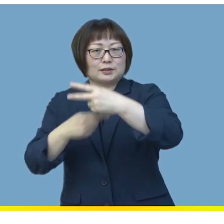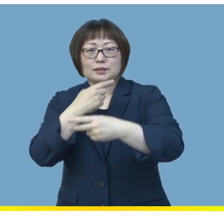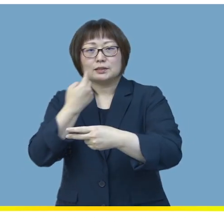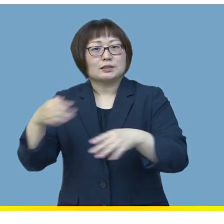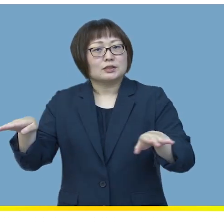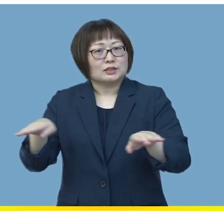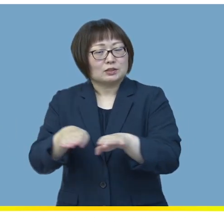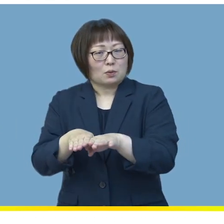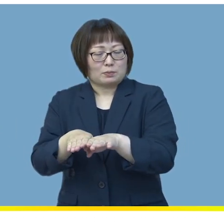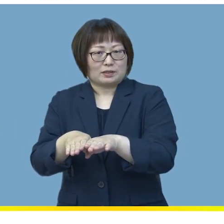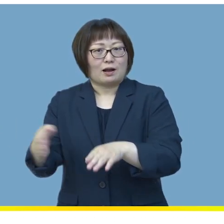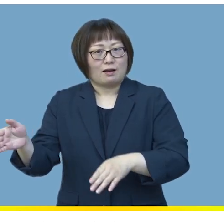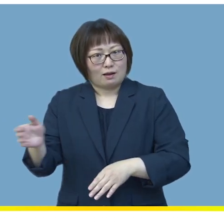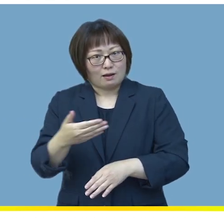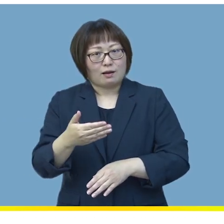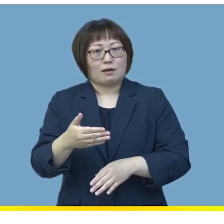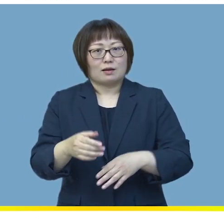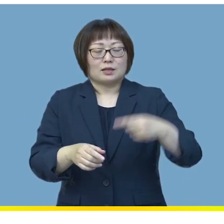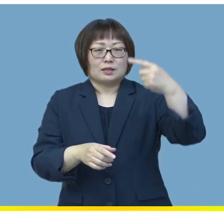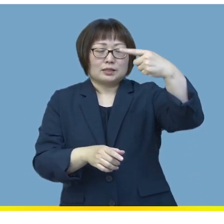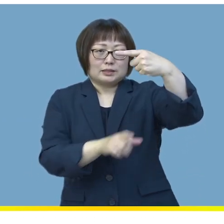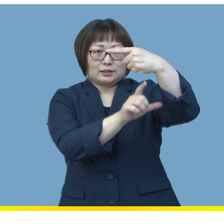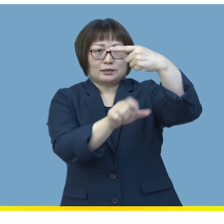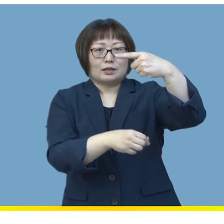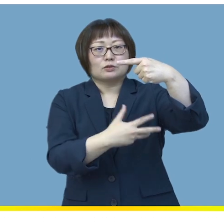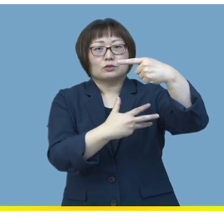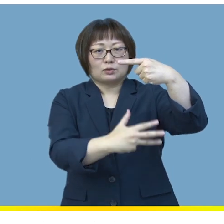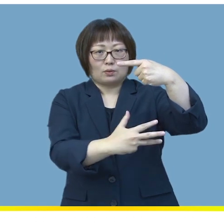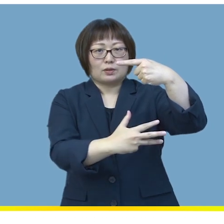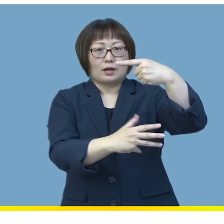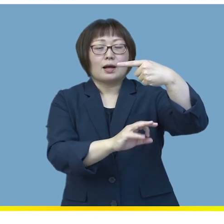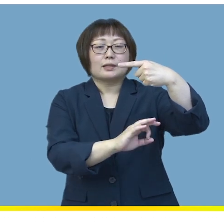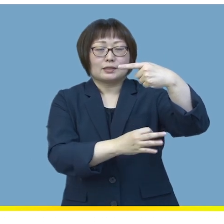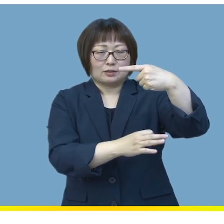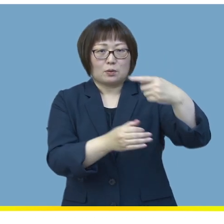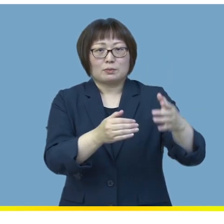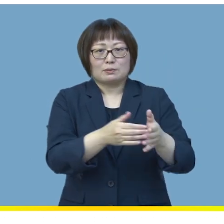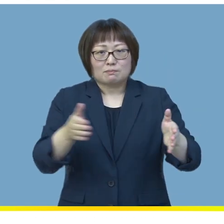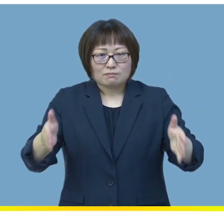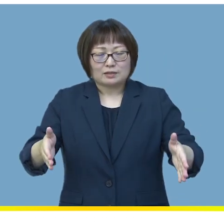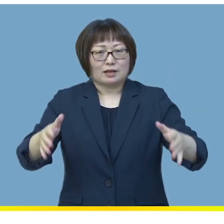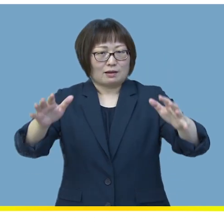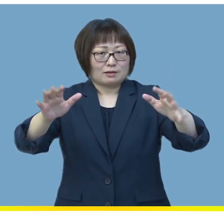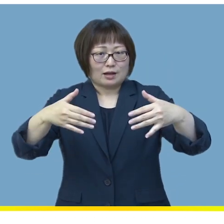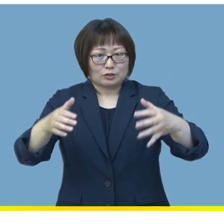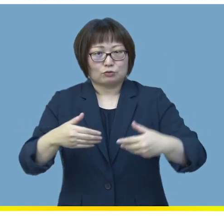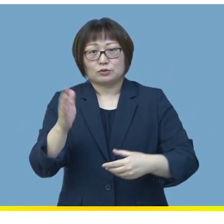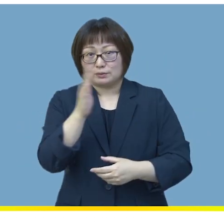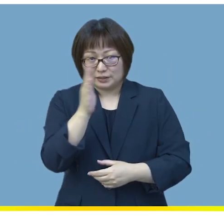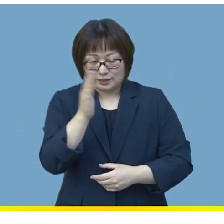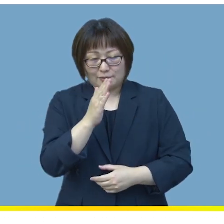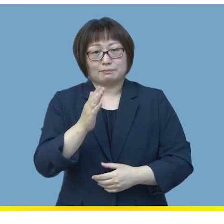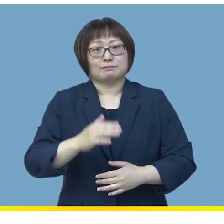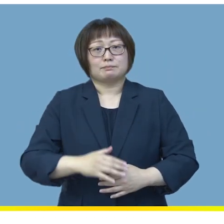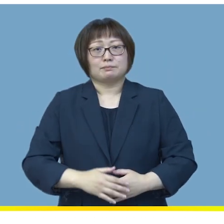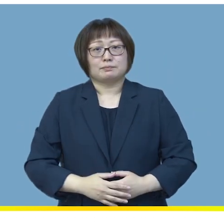から1月8日金曜日まで行いません